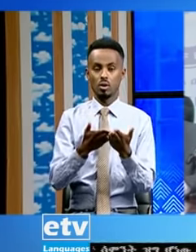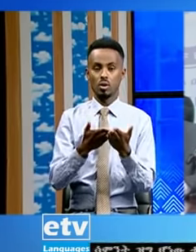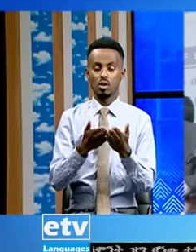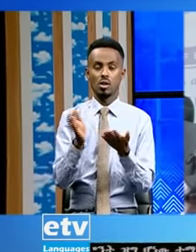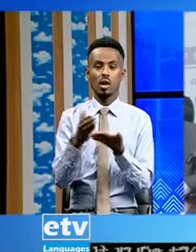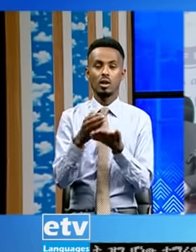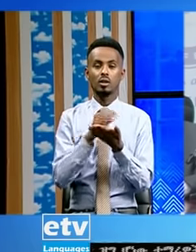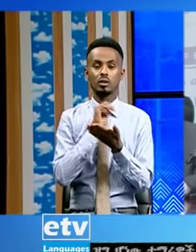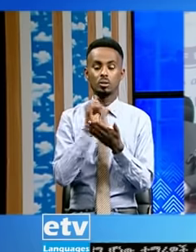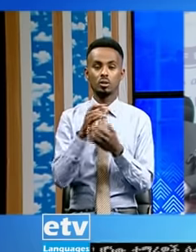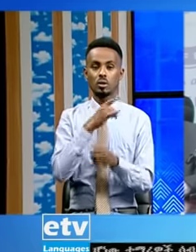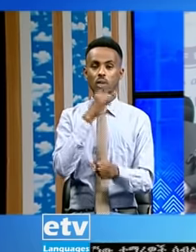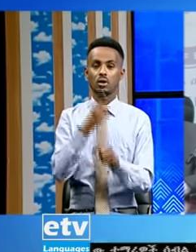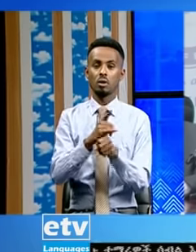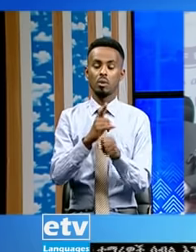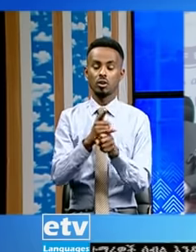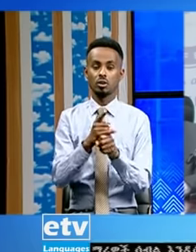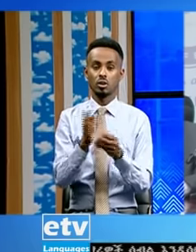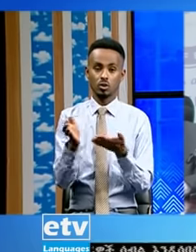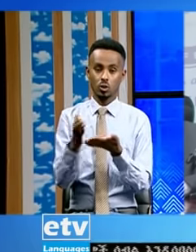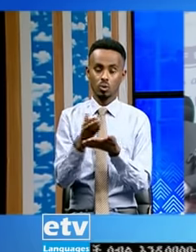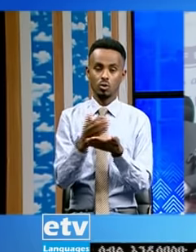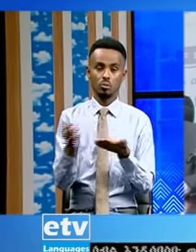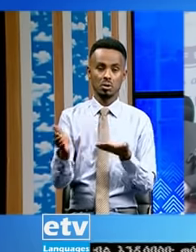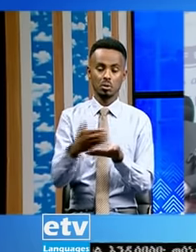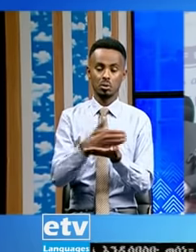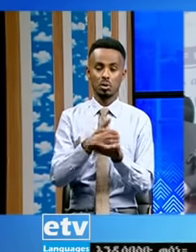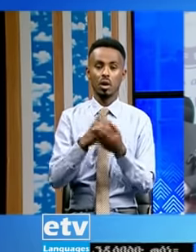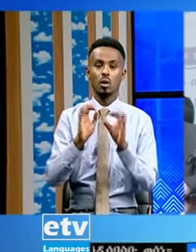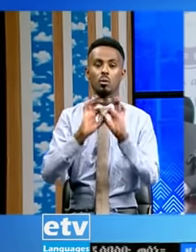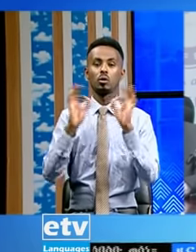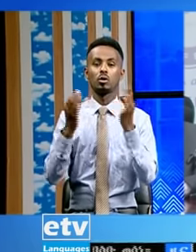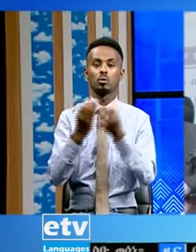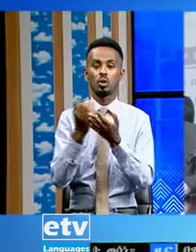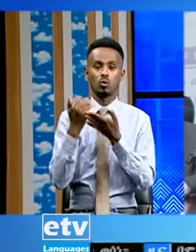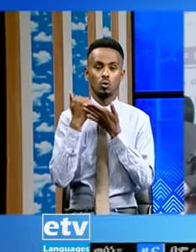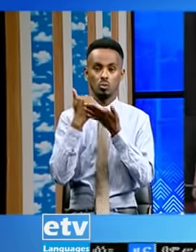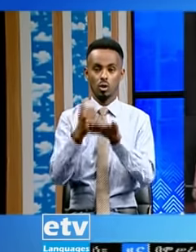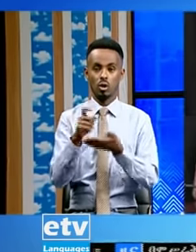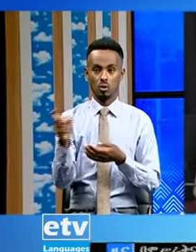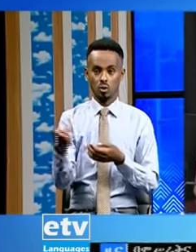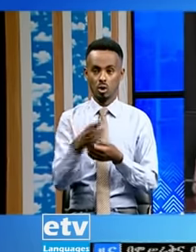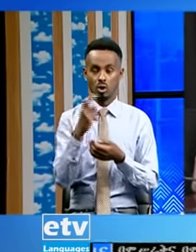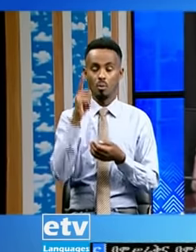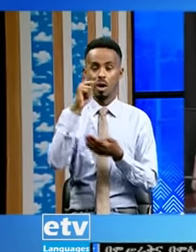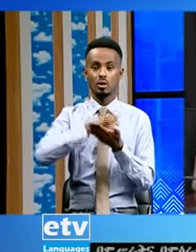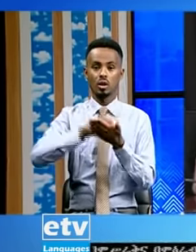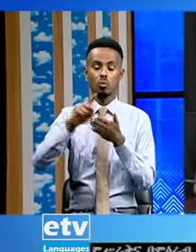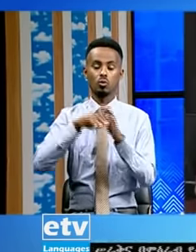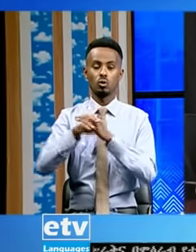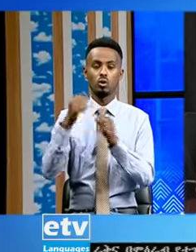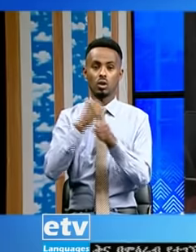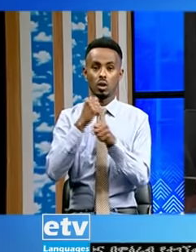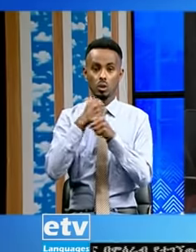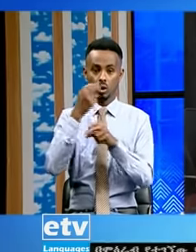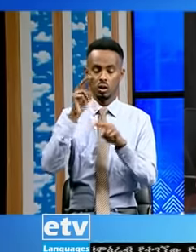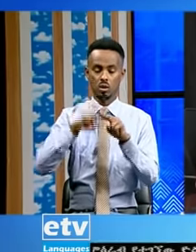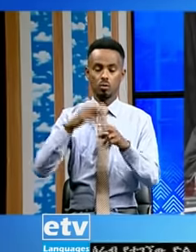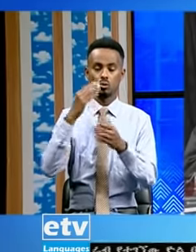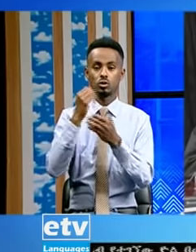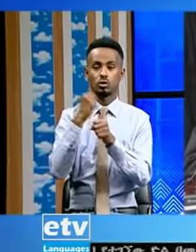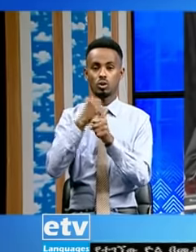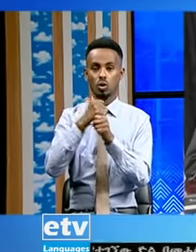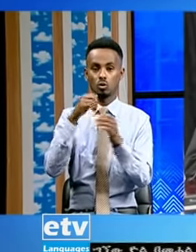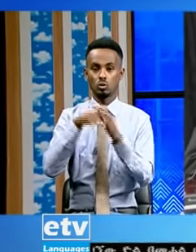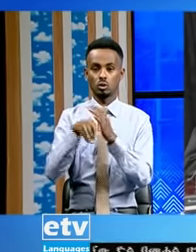ያልተሰበሰቡ የዘማች ሰብሎች መሰብሰብና ቤተሰቦቻቸውን መርዳት ይሆናል። በአንድ ሳምንት ውስጥ ይሰራሉ ተብለው ከተቀመጡ ስራዎች